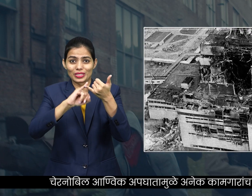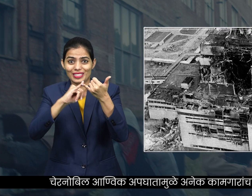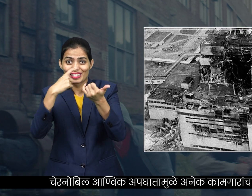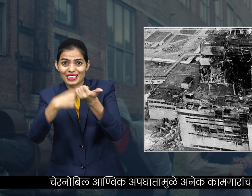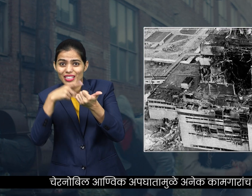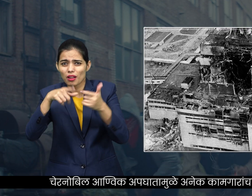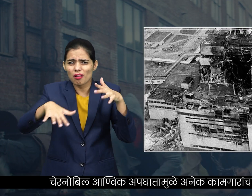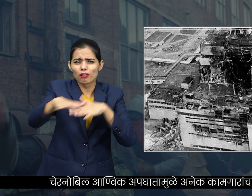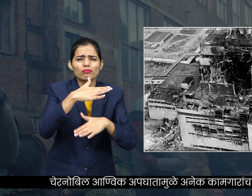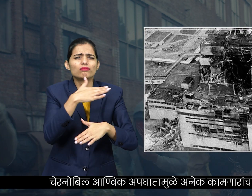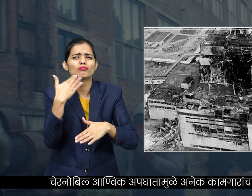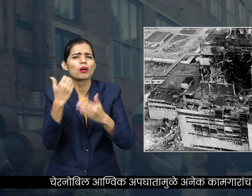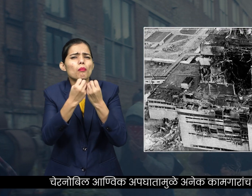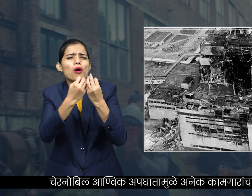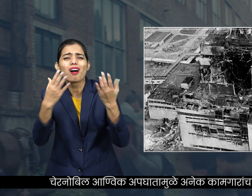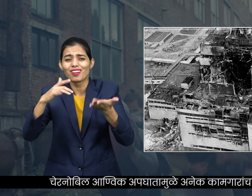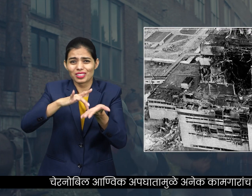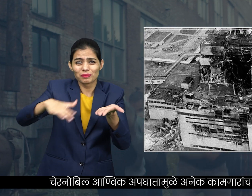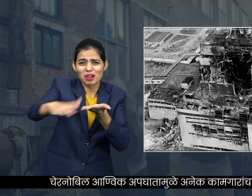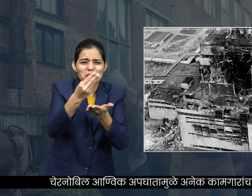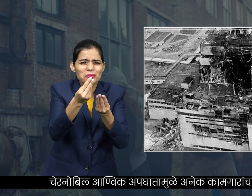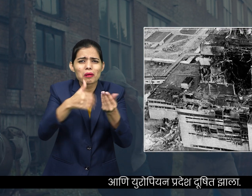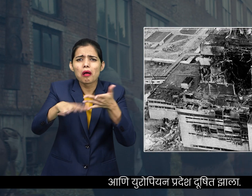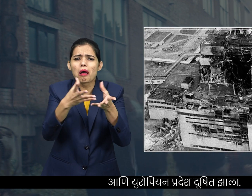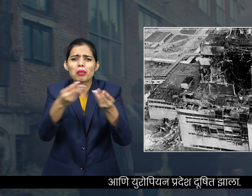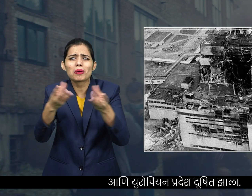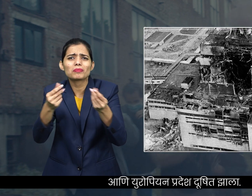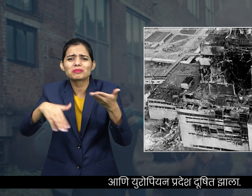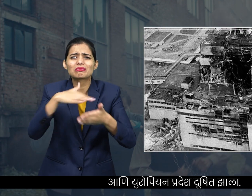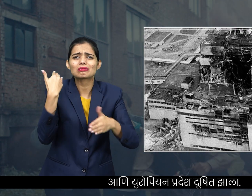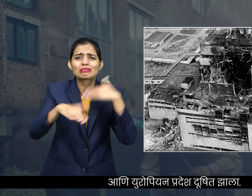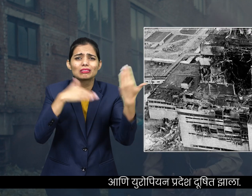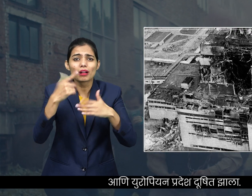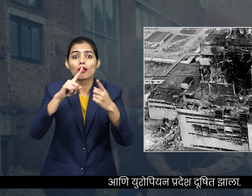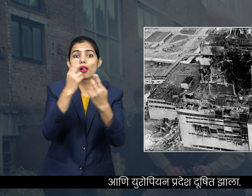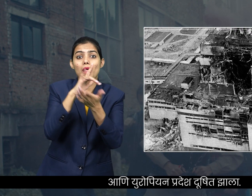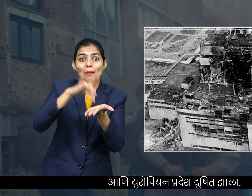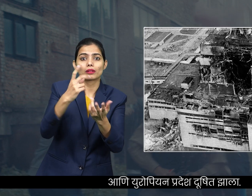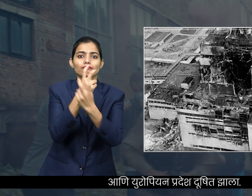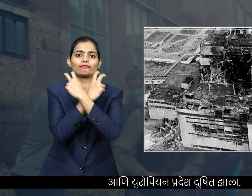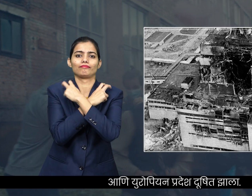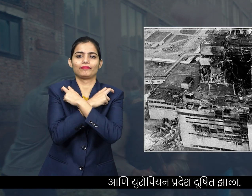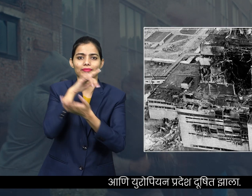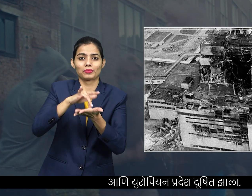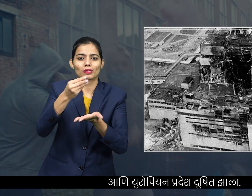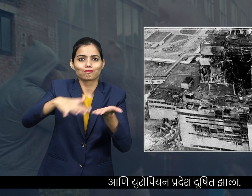चेर्नोबिल आण्विक अपघातामुळे अनेक कामगारांचा मृत्यू झाला आणि युरोपियन प्रदेश दूषित झाला.